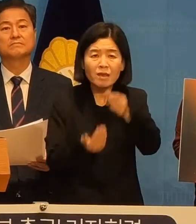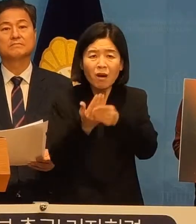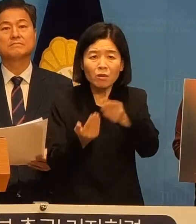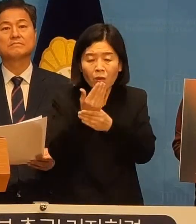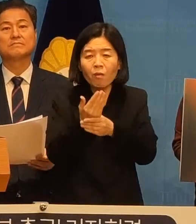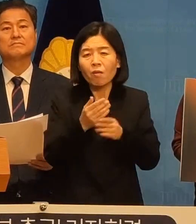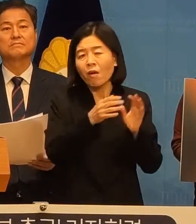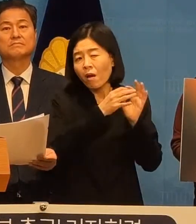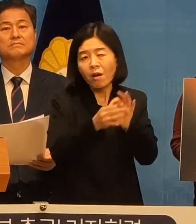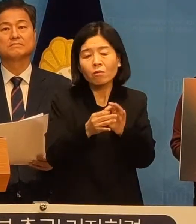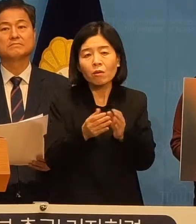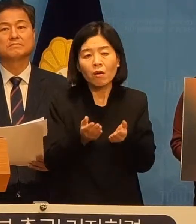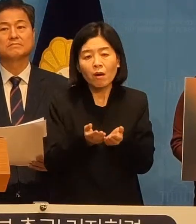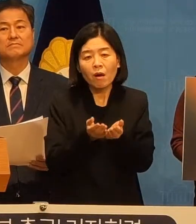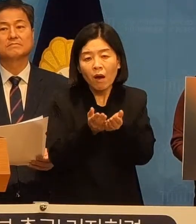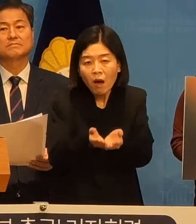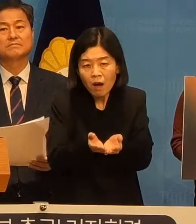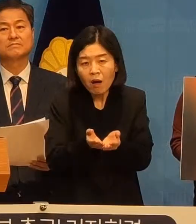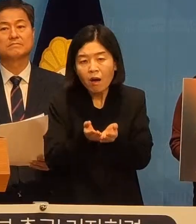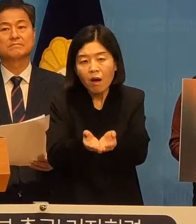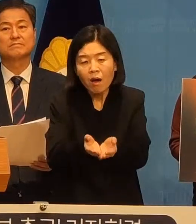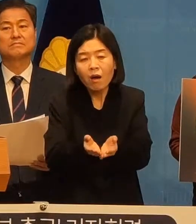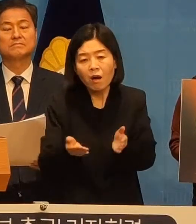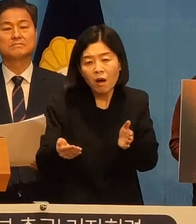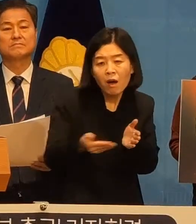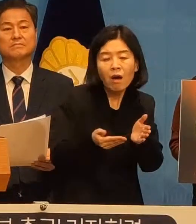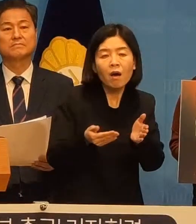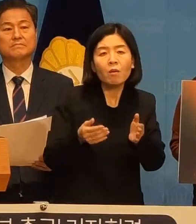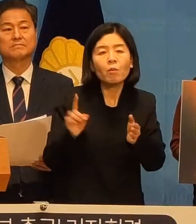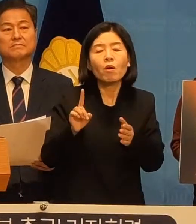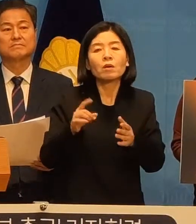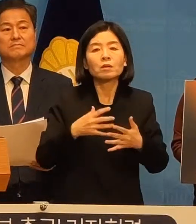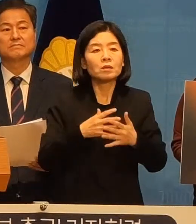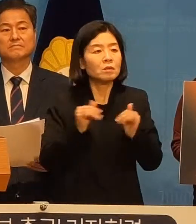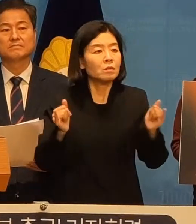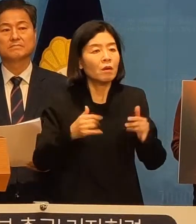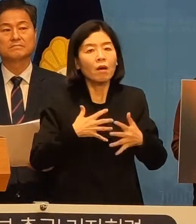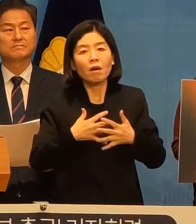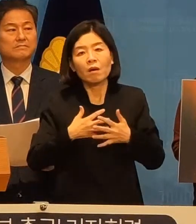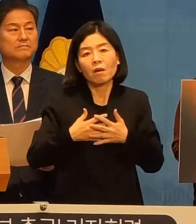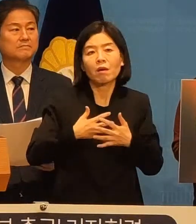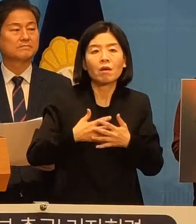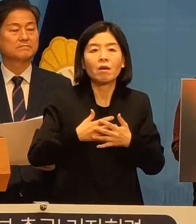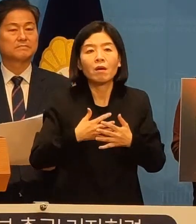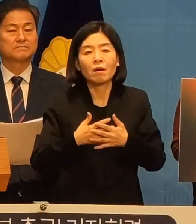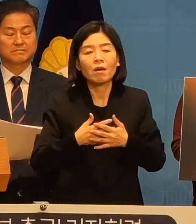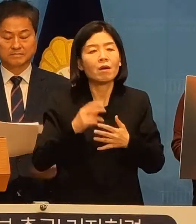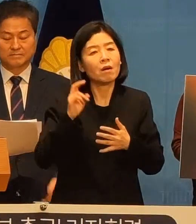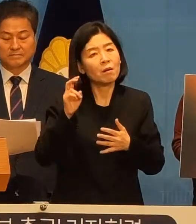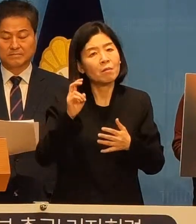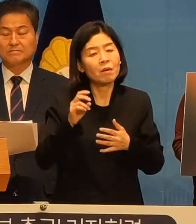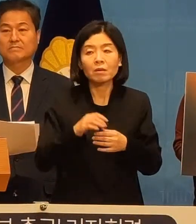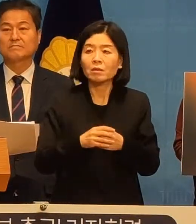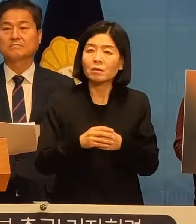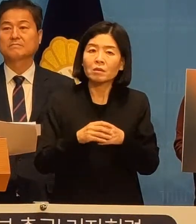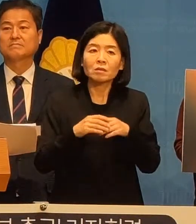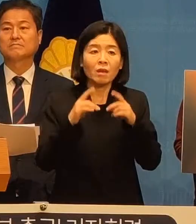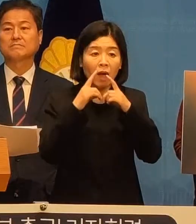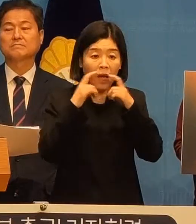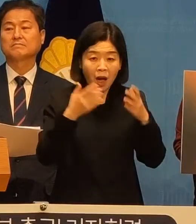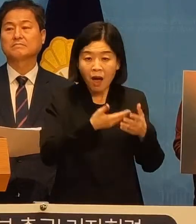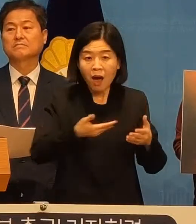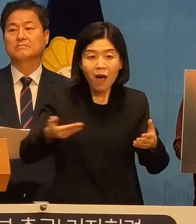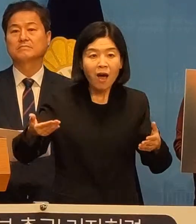운행을 반복하면서 시민들을 불안하게 만들고 평화롭게 나들이 하러 온